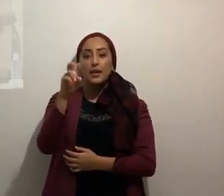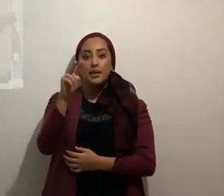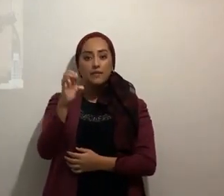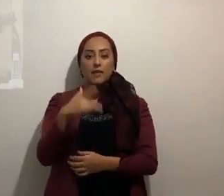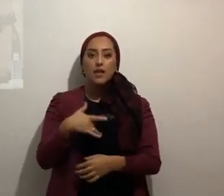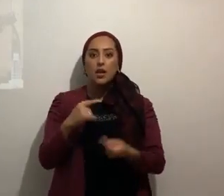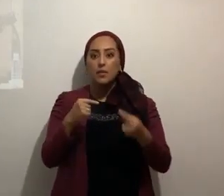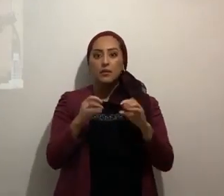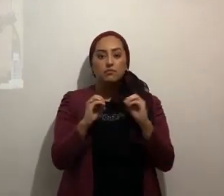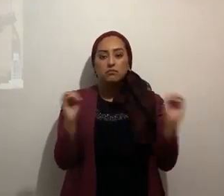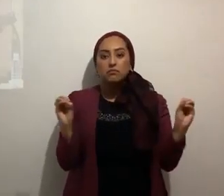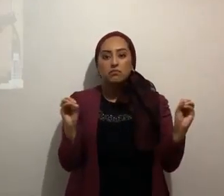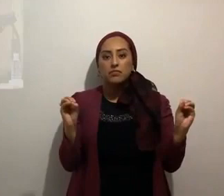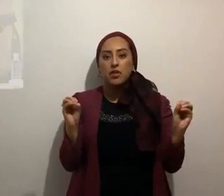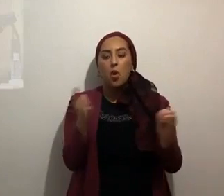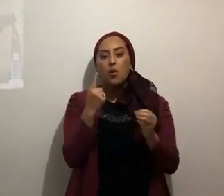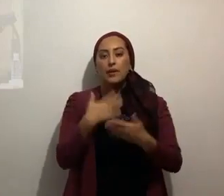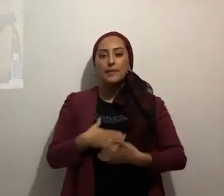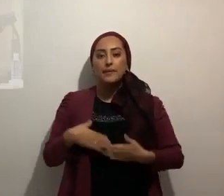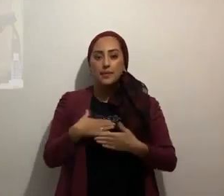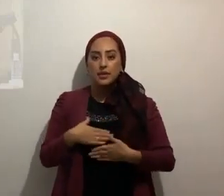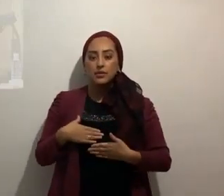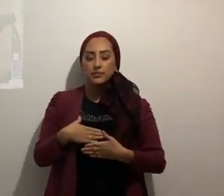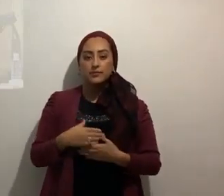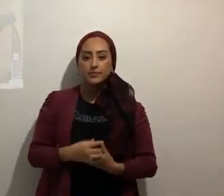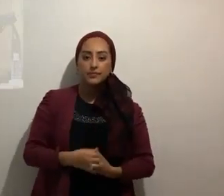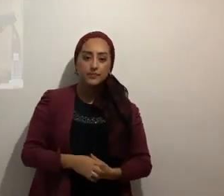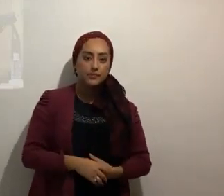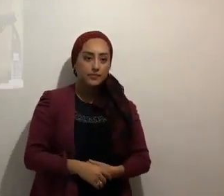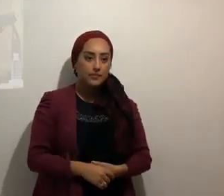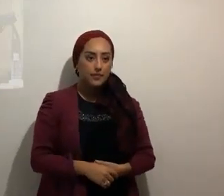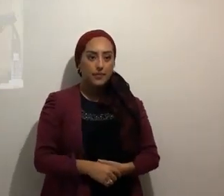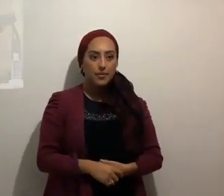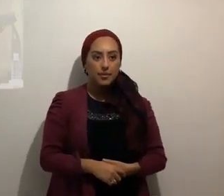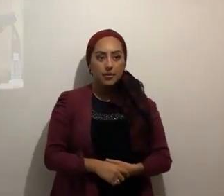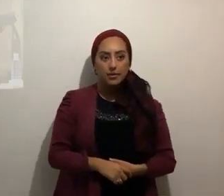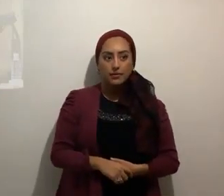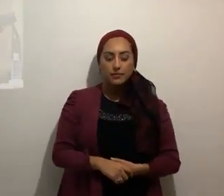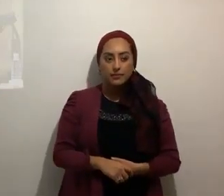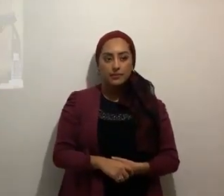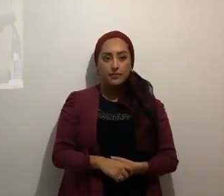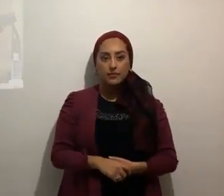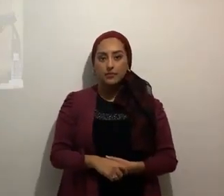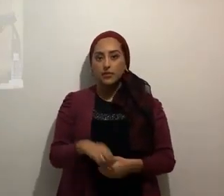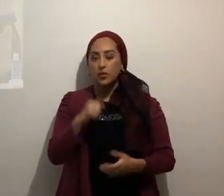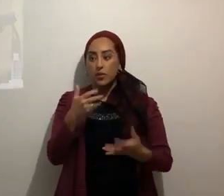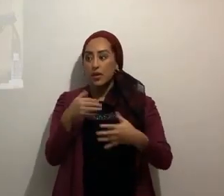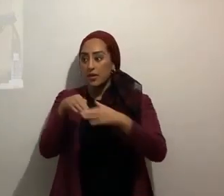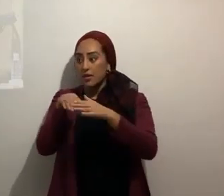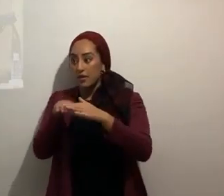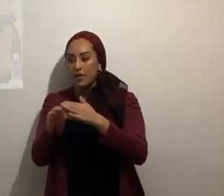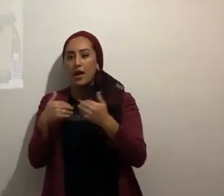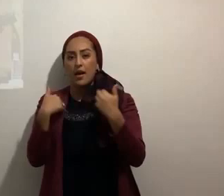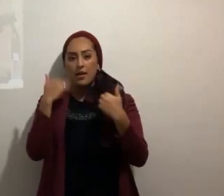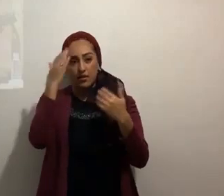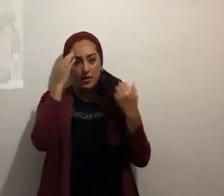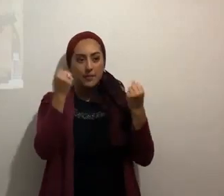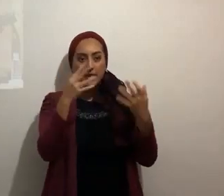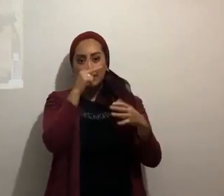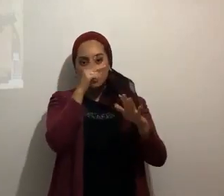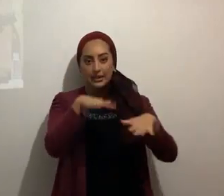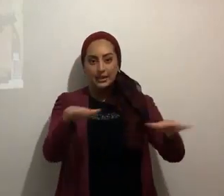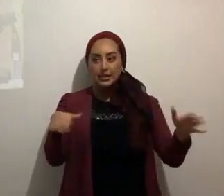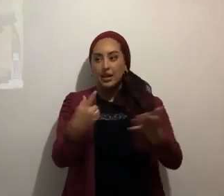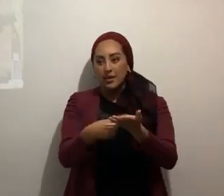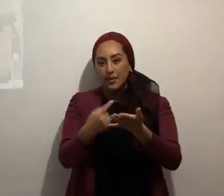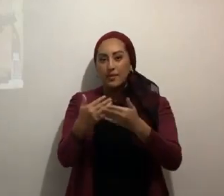dolor más que placer. ¿Sí? Es decir, a ver, no quiero profundizar esto porque yo sé que hay muchos luego